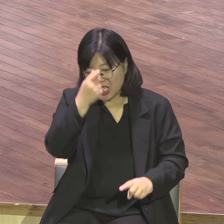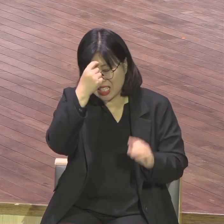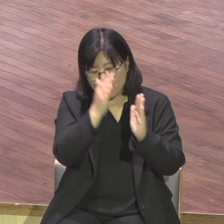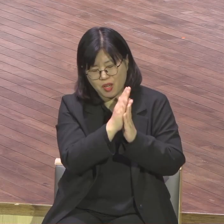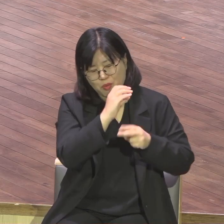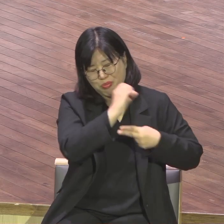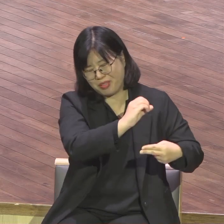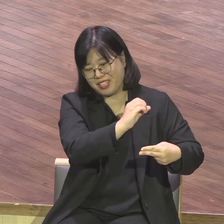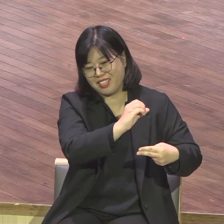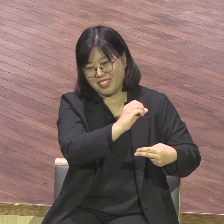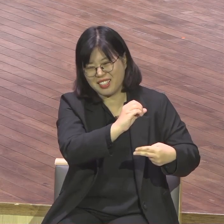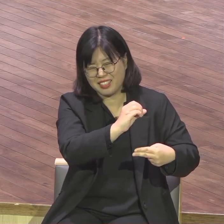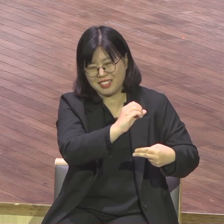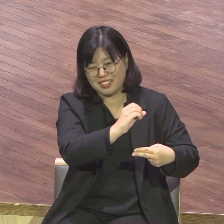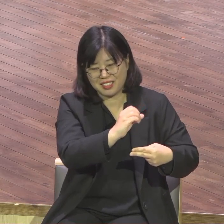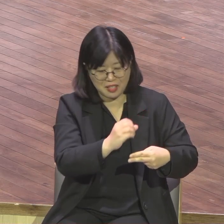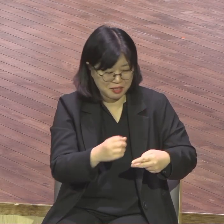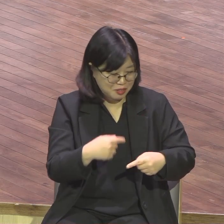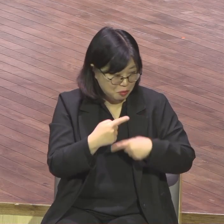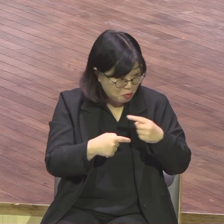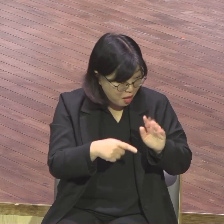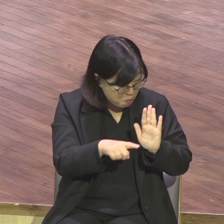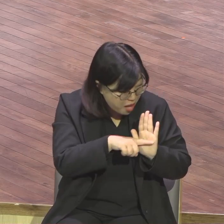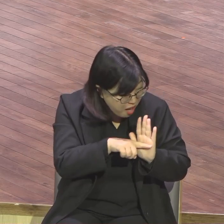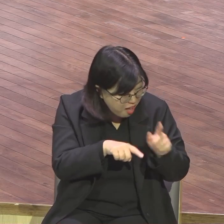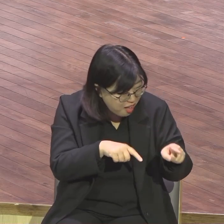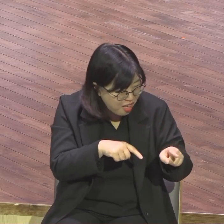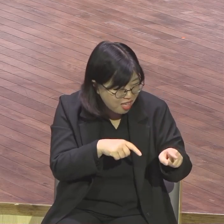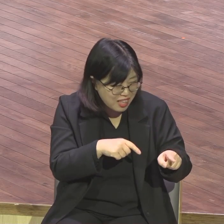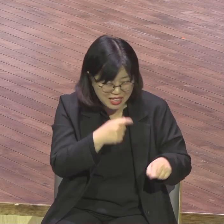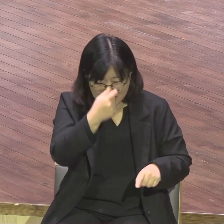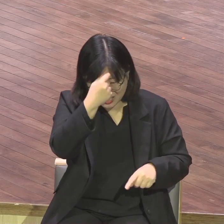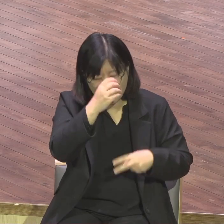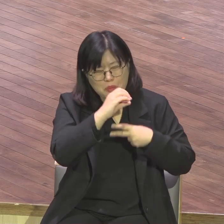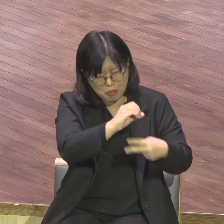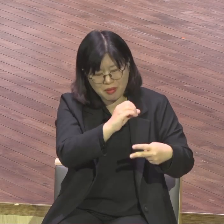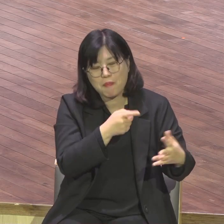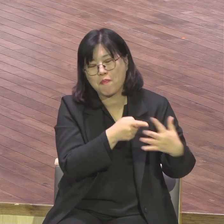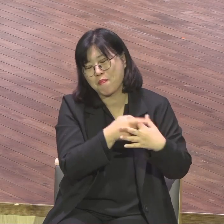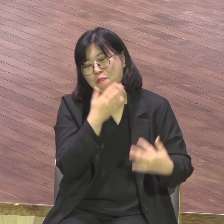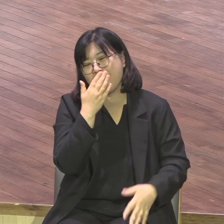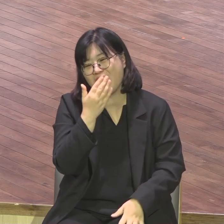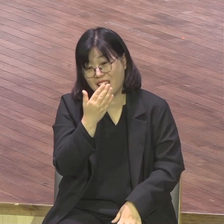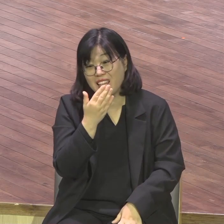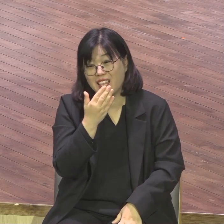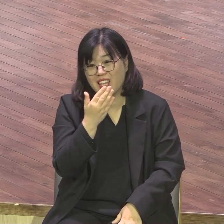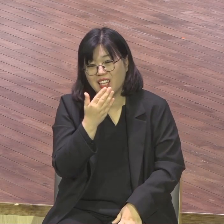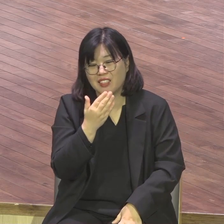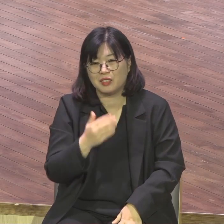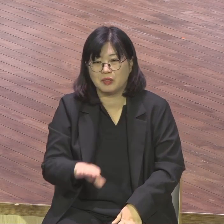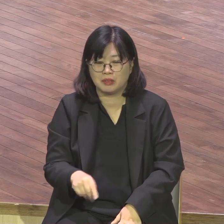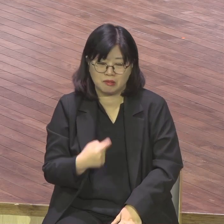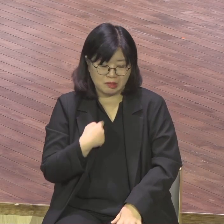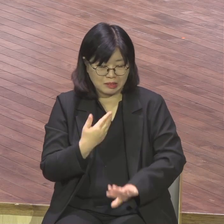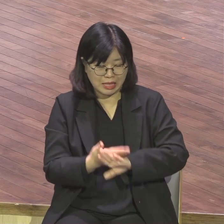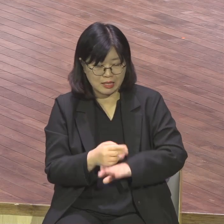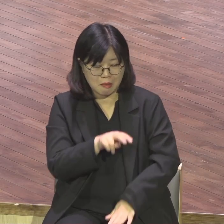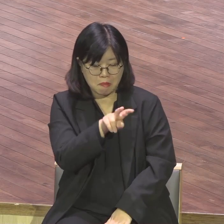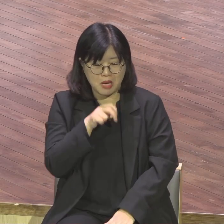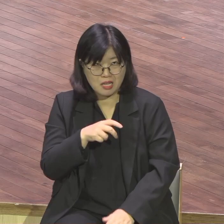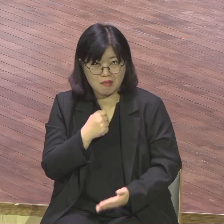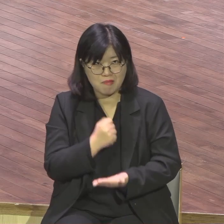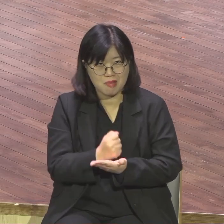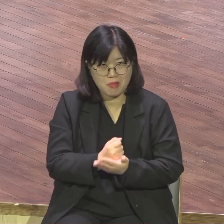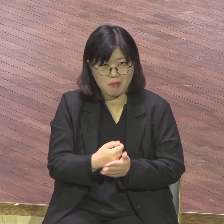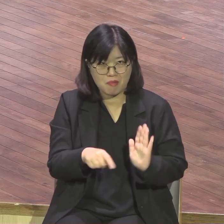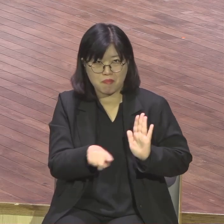못해요. 사람 앞에 절대 못해요. 불신앙하는 말 못해요. 난 형보고 부정적인 말 그걸 안 해요.